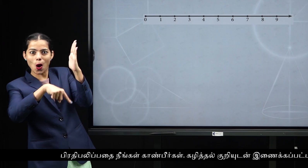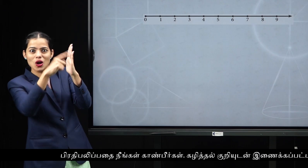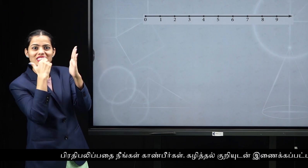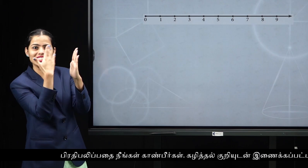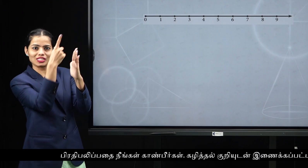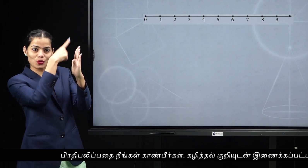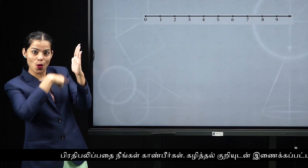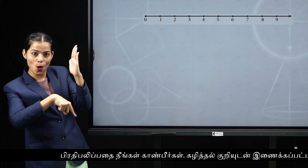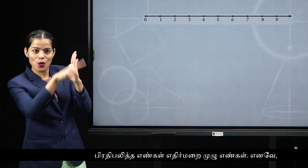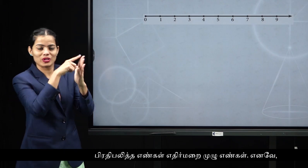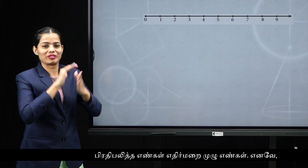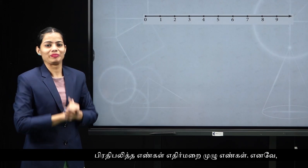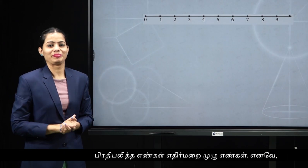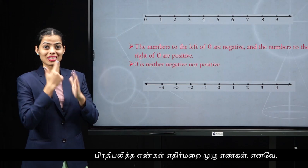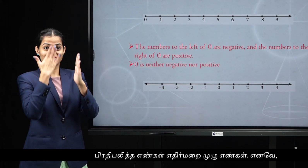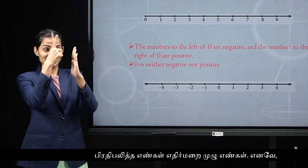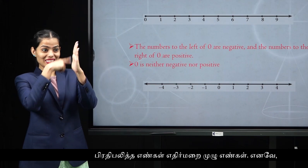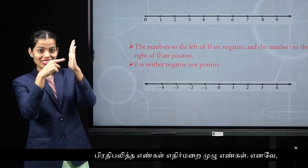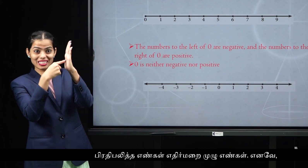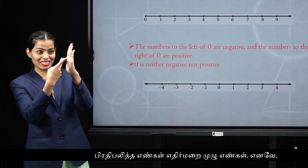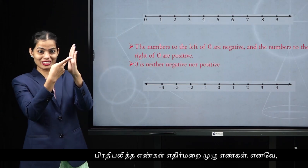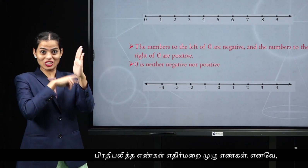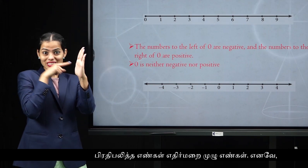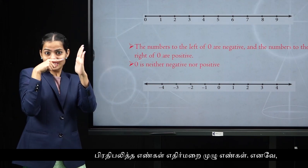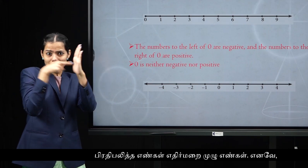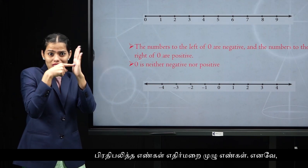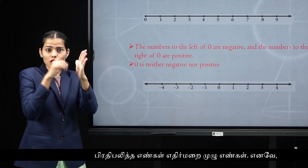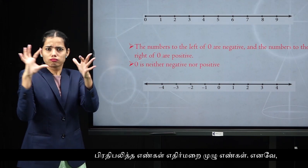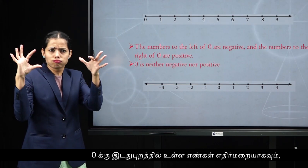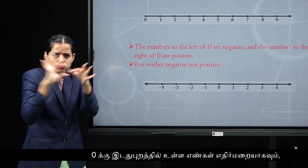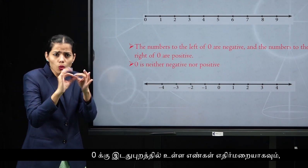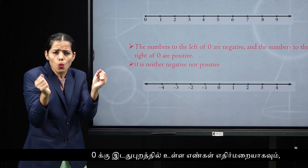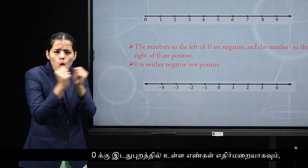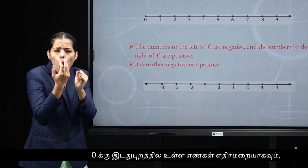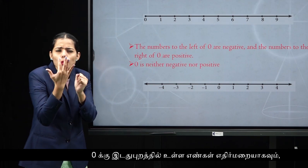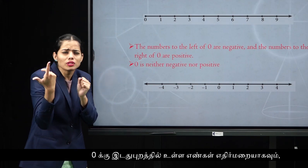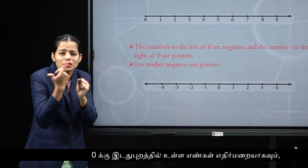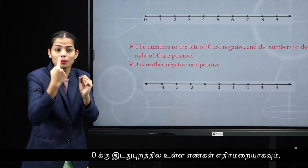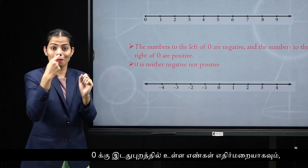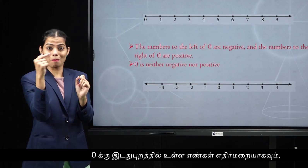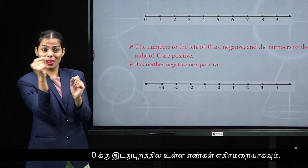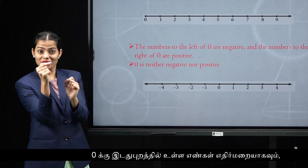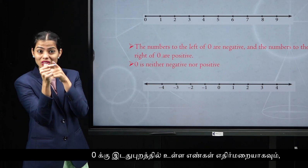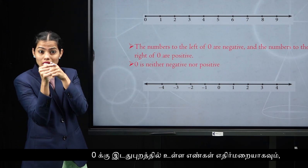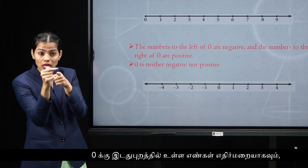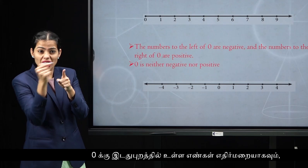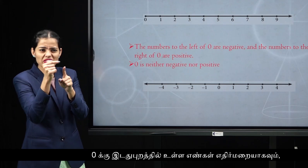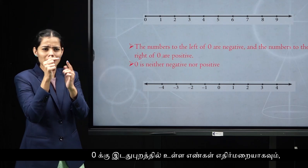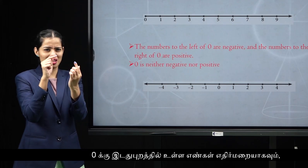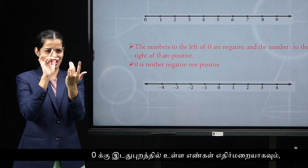இணைக்கப்பட்ட பிரதிபலித்த எண்கள் எதிர்மறை முழு எண்கள். எனவே 0க்கு இடதுபுறத்தில் உள்ள எண்கள்